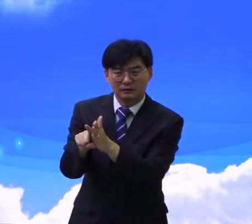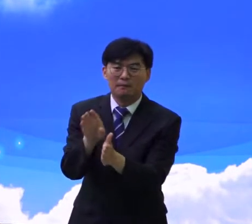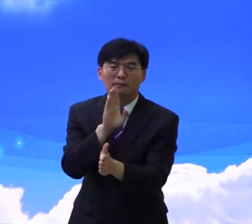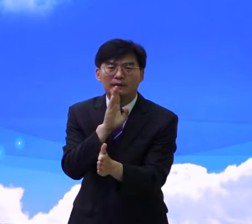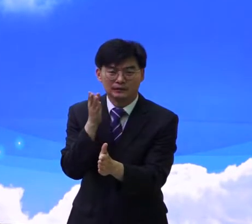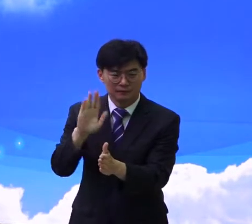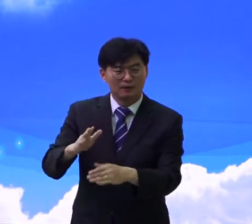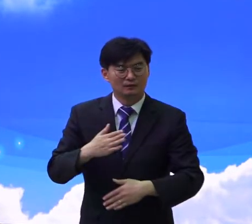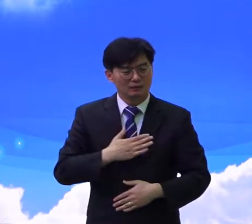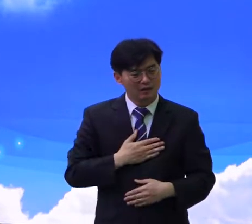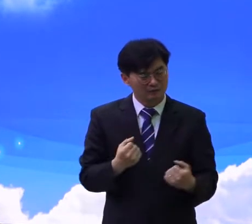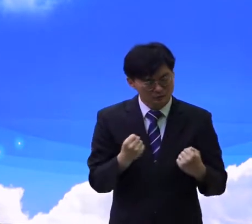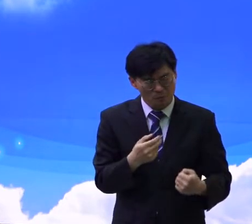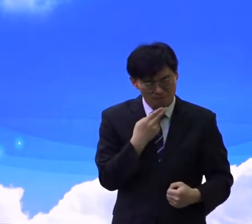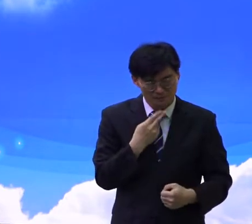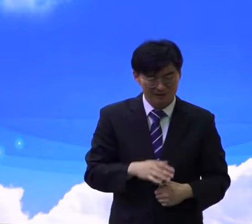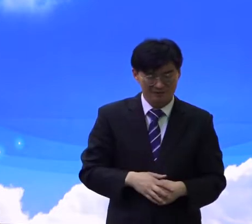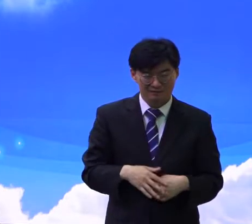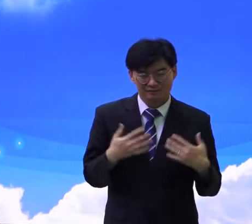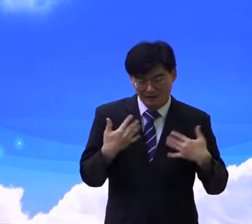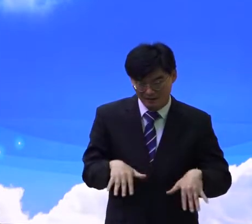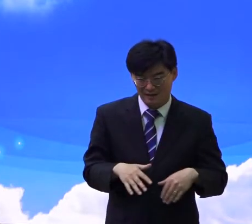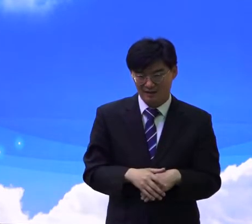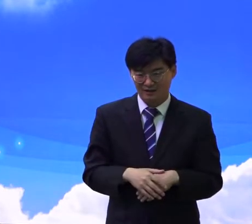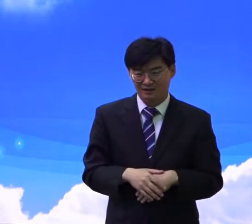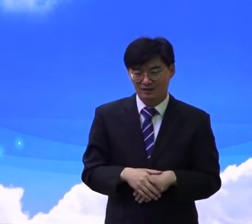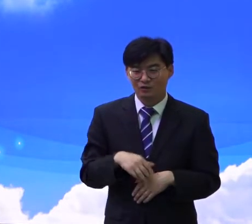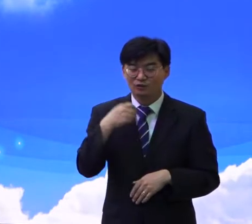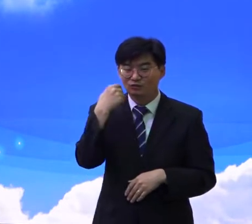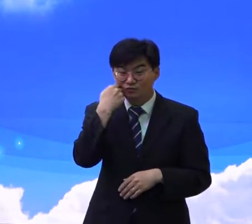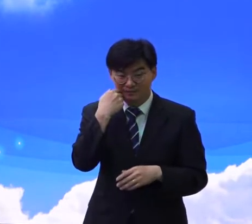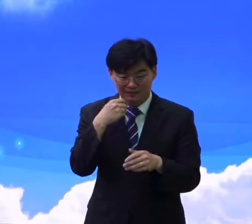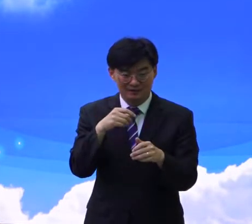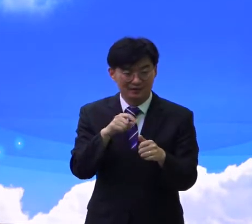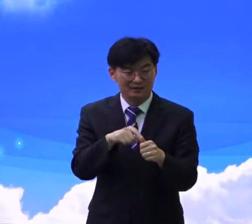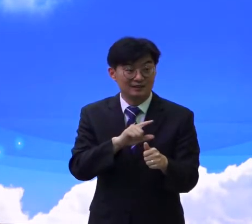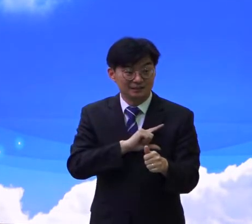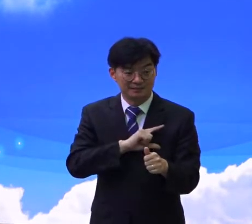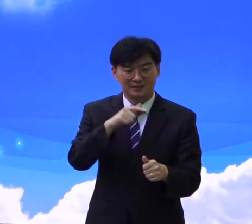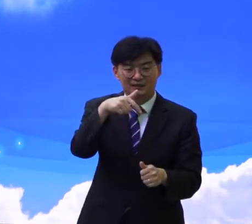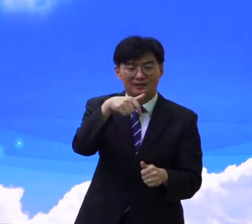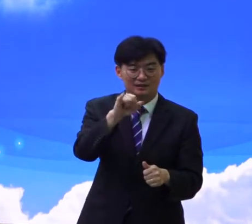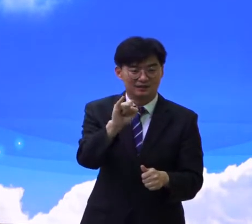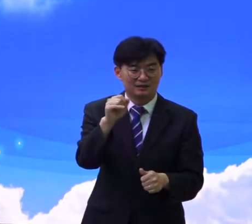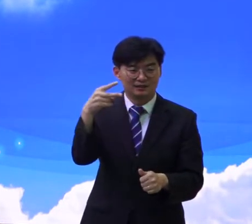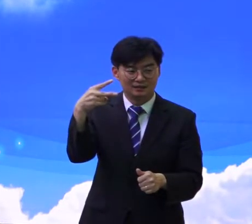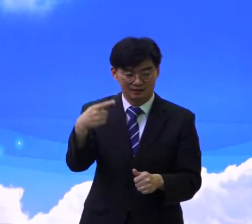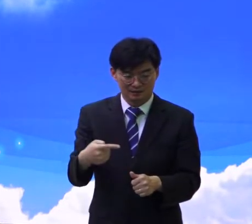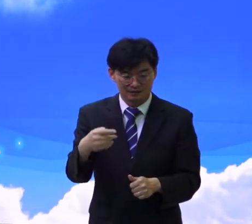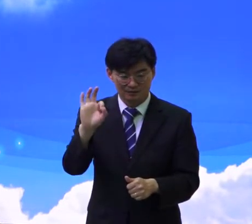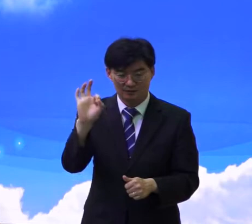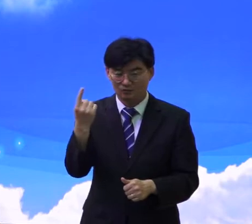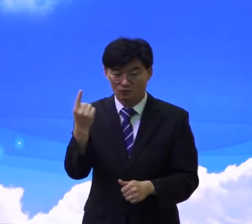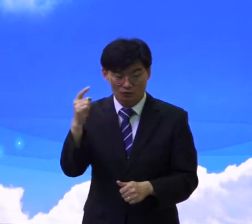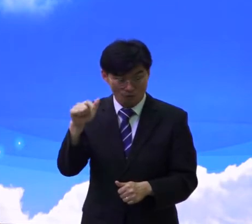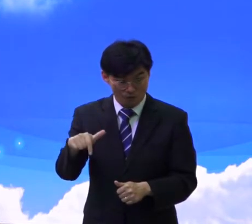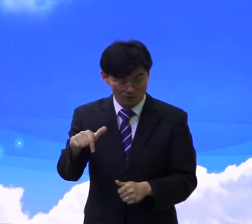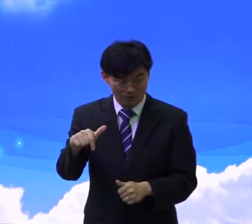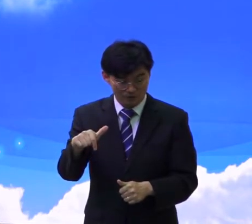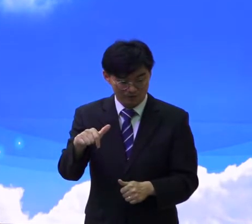하나님께서 세워주시기 전에 그렇게 연약했던 모습의 기드온을 하나님께서 찾아오셔서 하나님의 사자를 보내서 기드온에게 하나님이